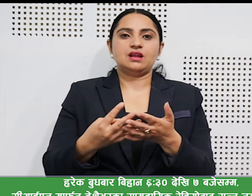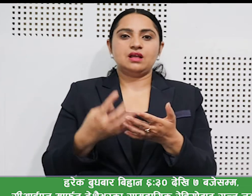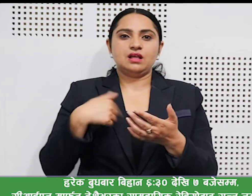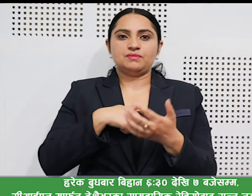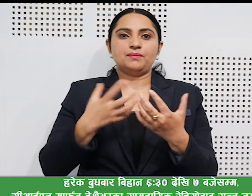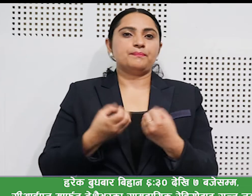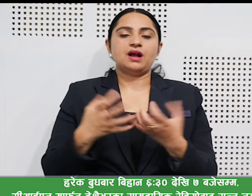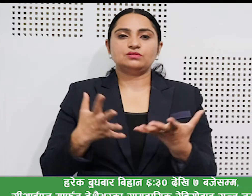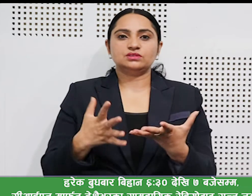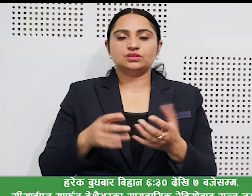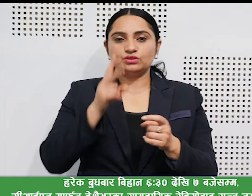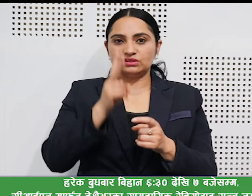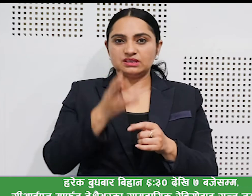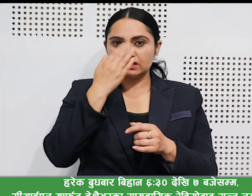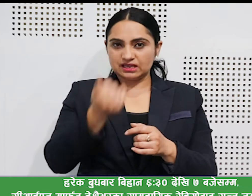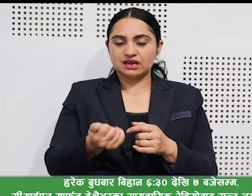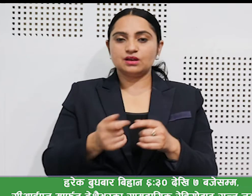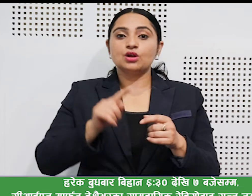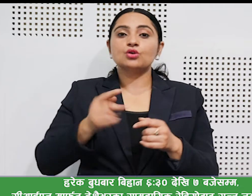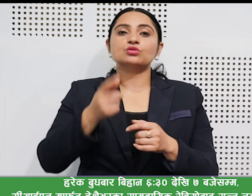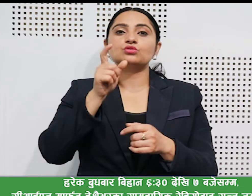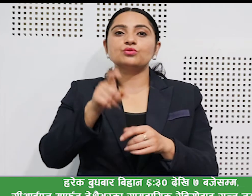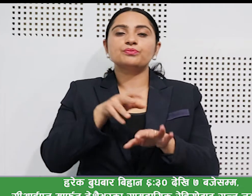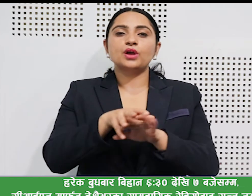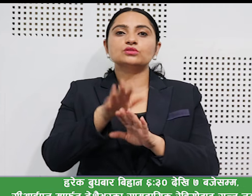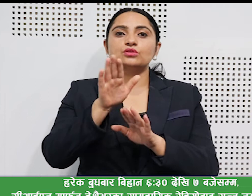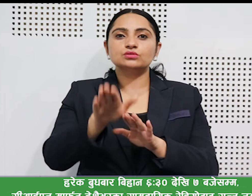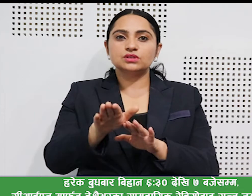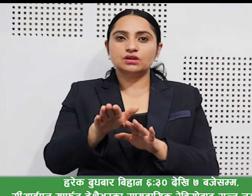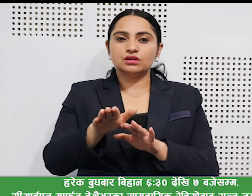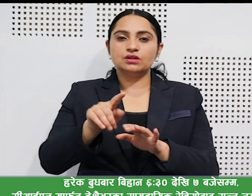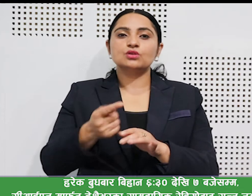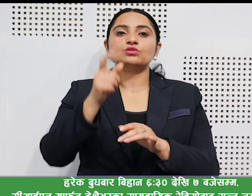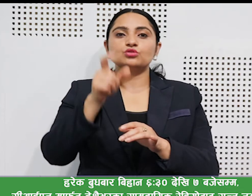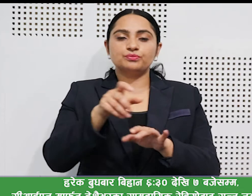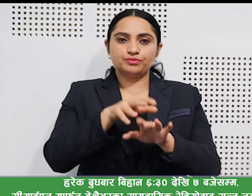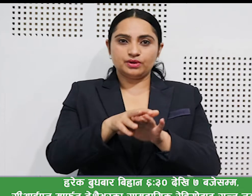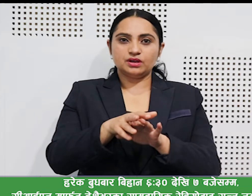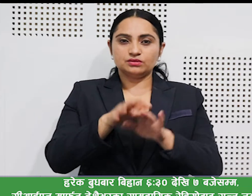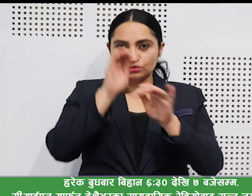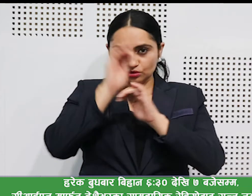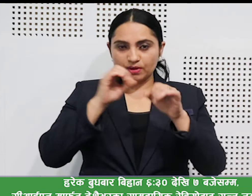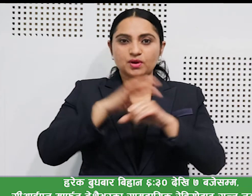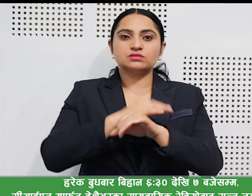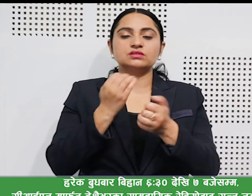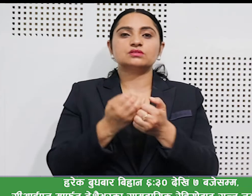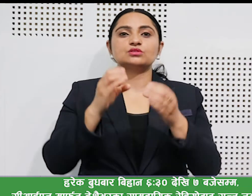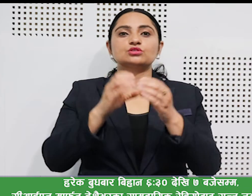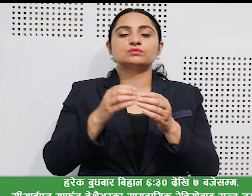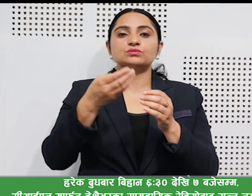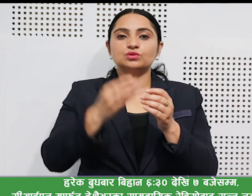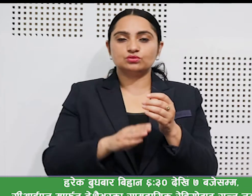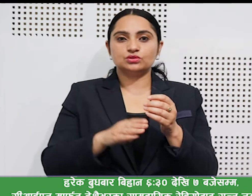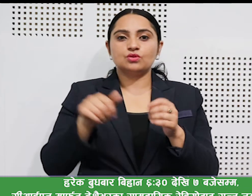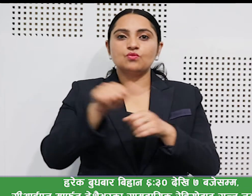उपलब्धता नभएको कारणले चाहिँ कस्तो व्यक्तिहरू त्यो प्रभावित समुदायमा हुनुहुन्छ अथवा सम्भावित प्रभाव पर्ने समुदायमा हुनुहुन्छ र